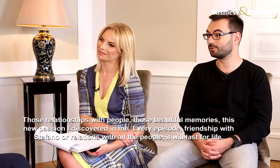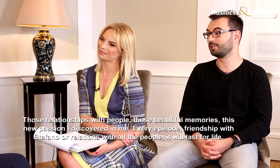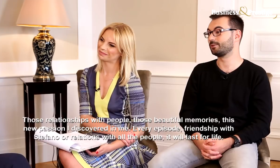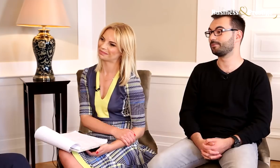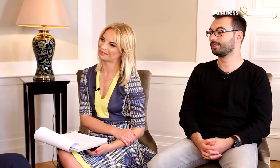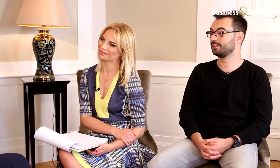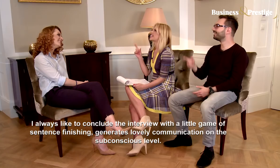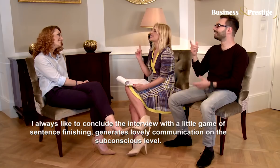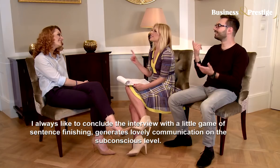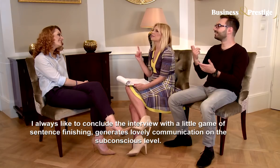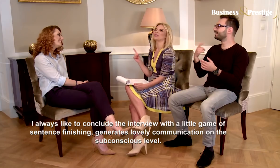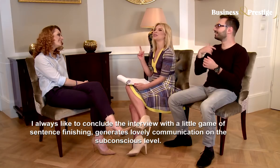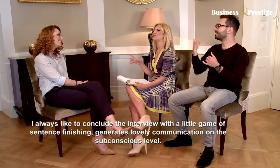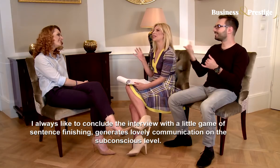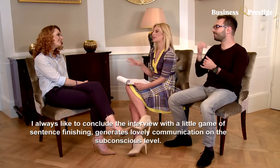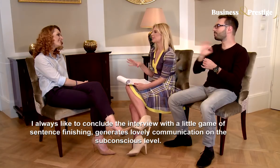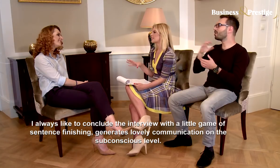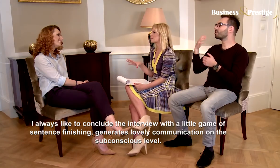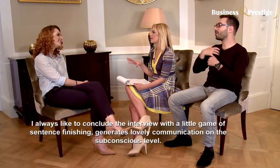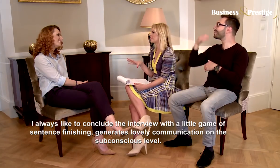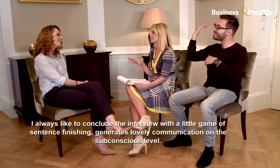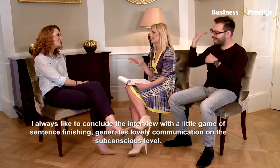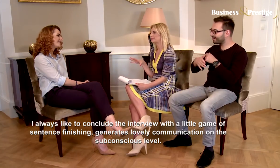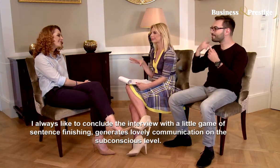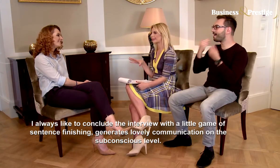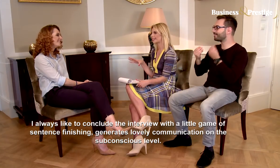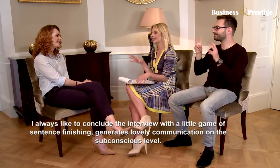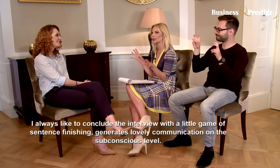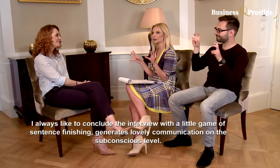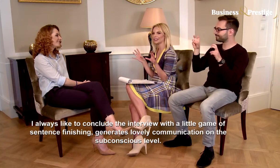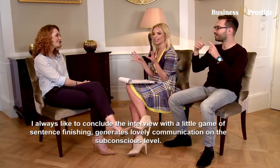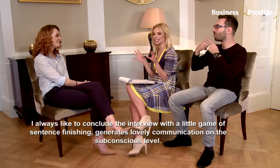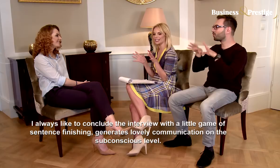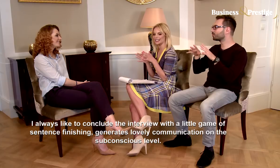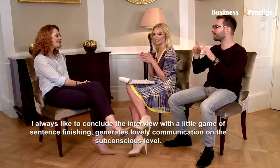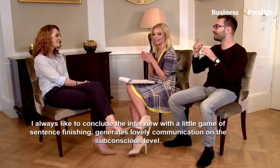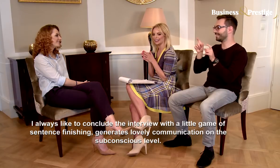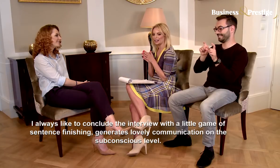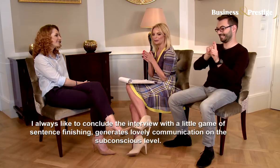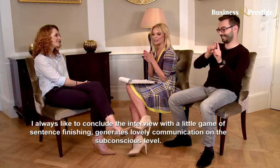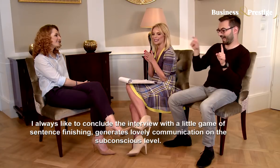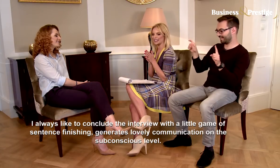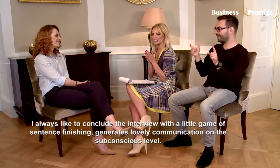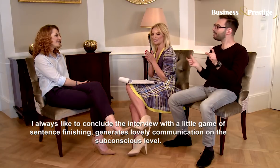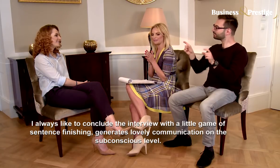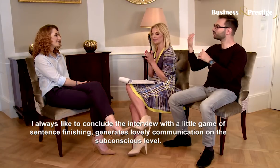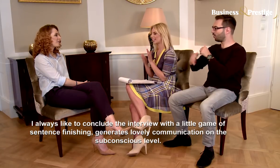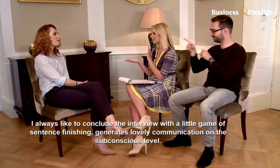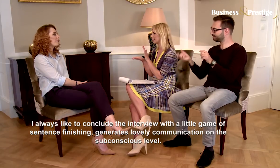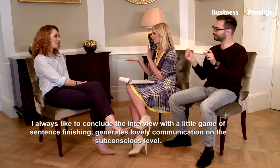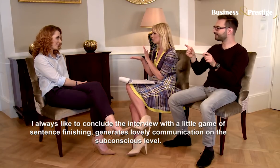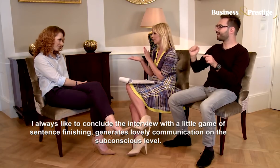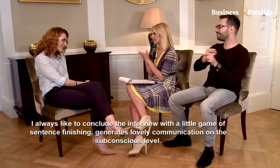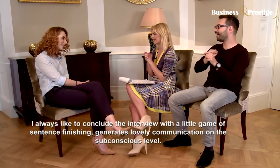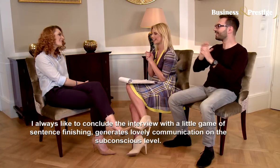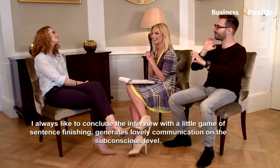to jest na całe życie. Zawsze z moimi gośćmi na koniec bawię się w takie krótkie dokończenie zdań, bo to jest taka